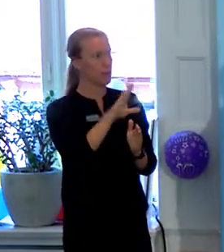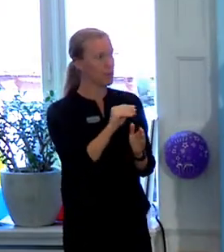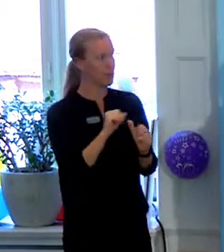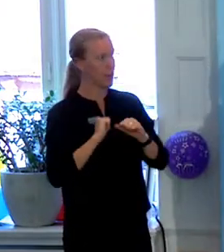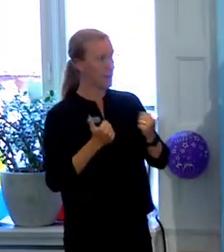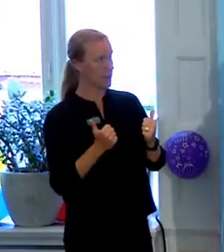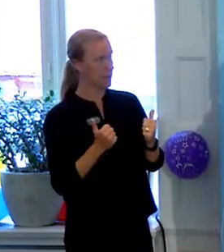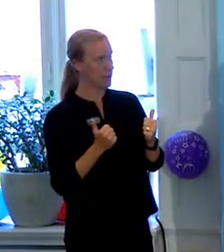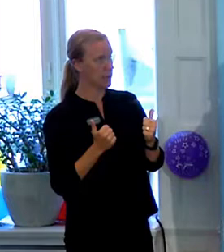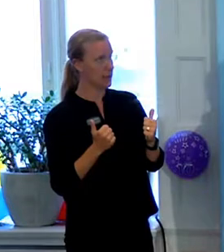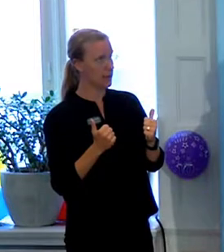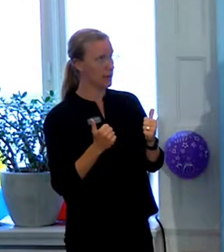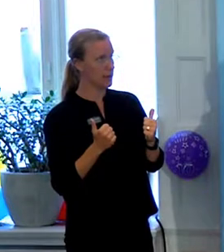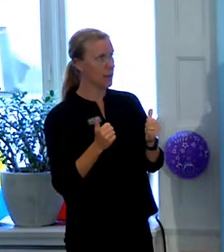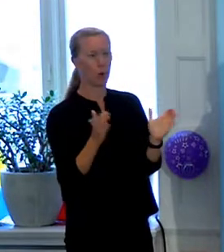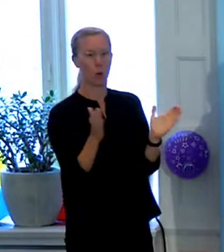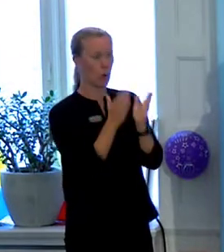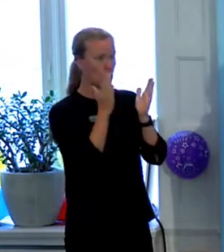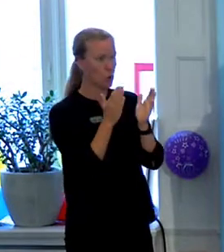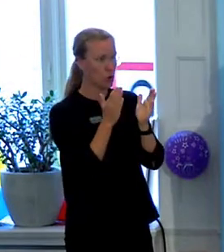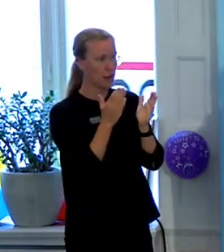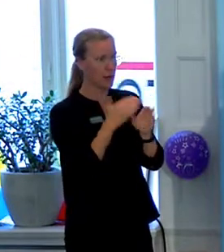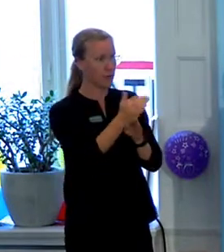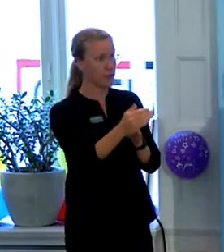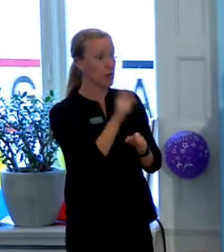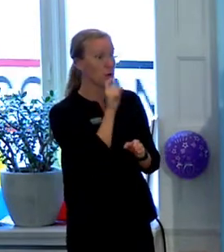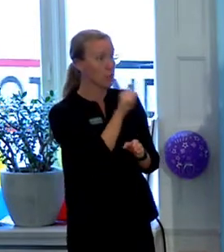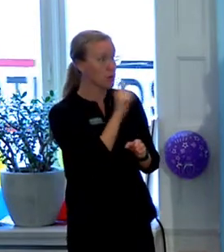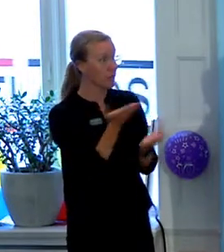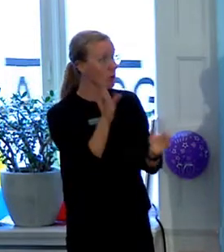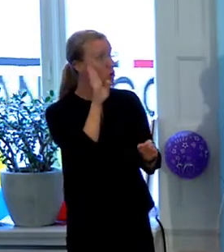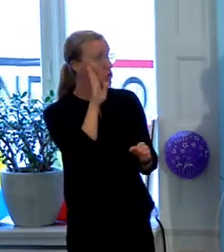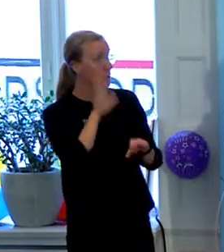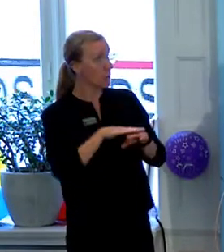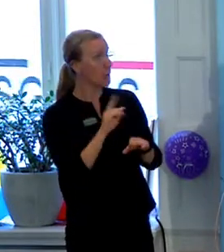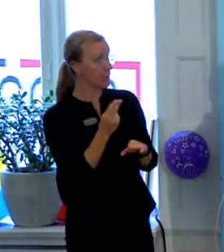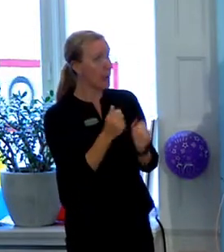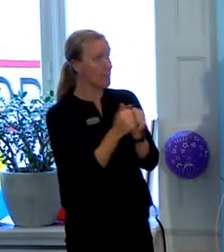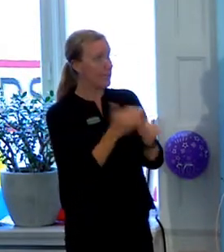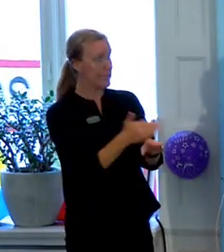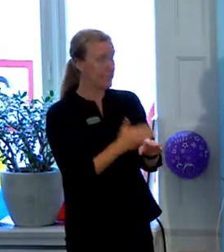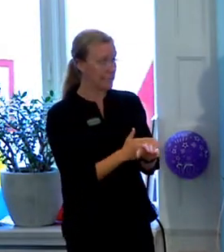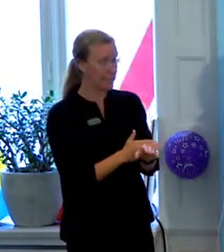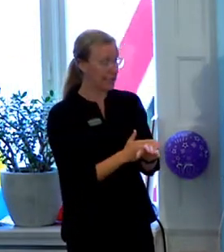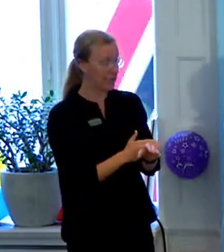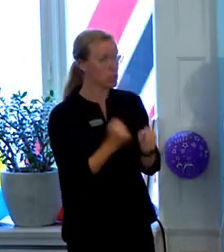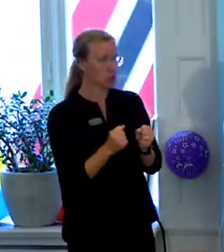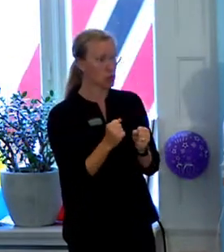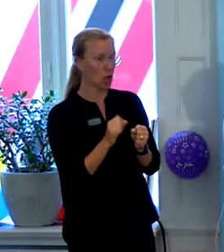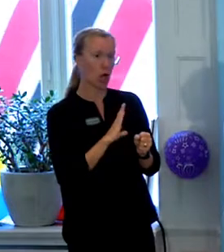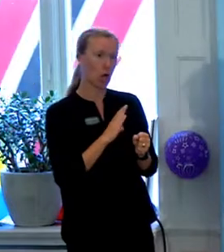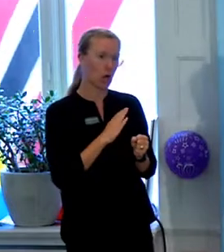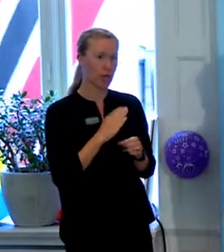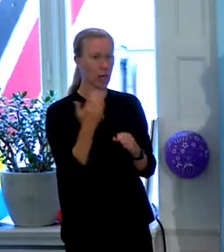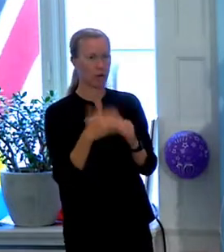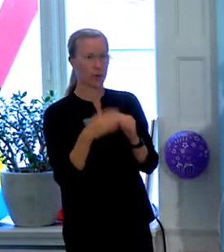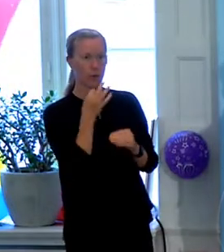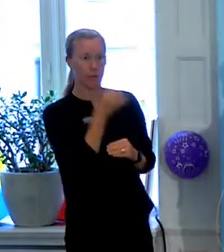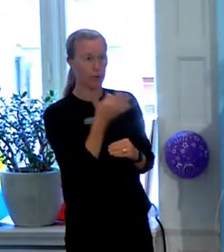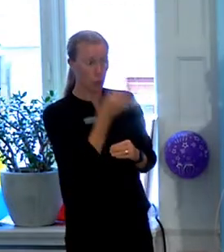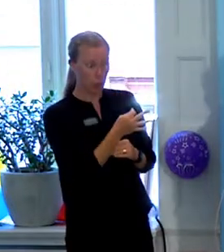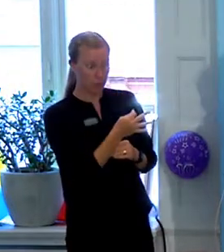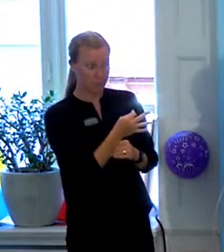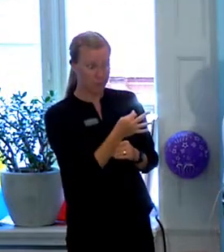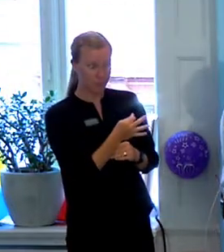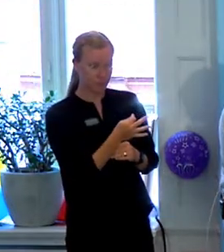beredd bara på en väldigt kort efterkommentar på vad du har hört nu. Men innan dess så ska jag ta en avslutande fråga.